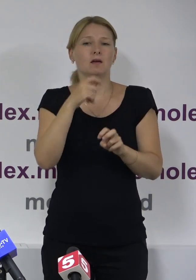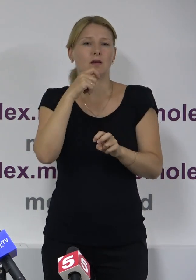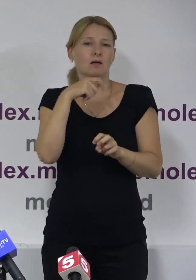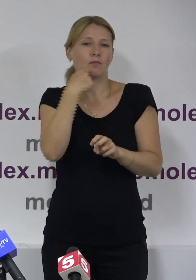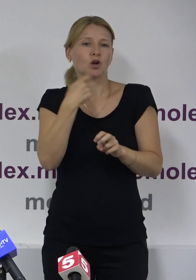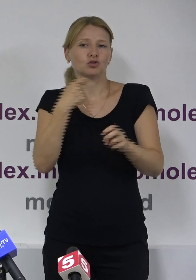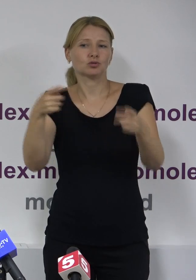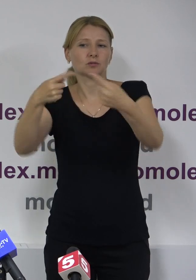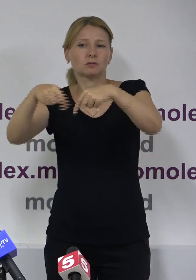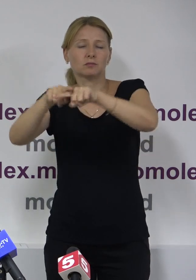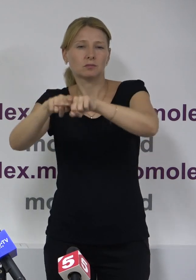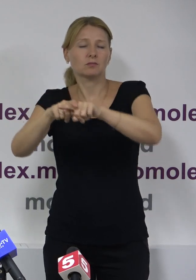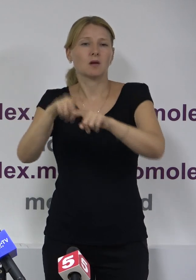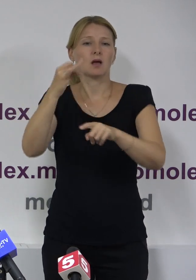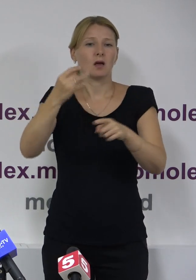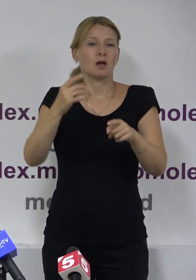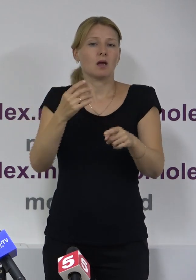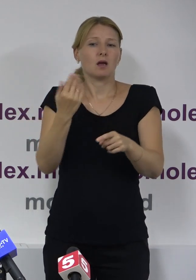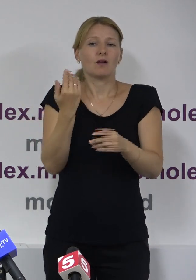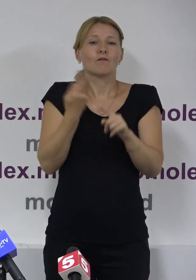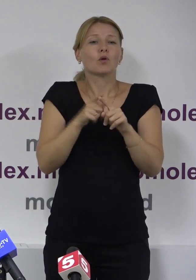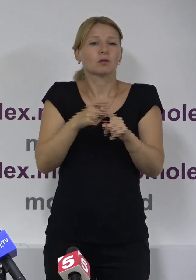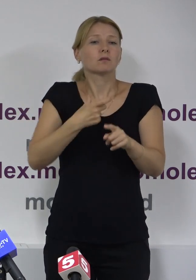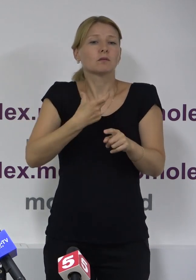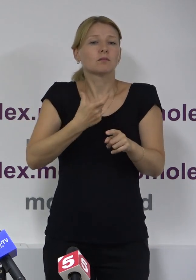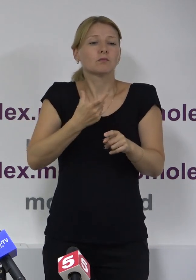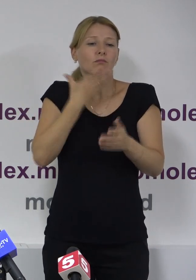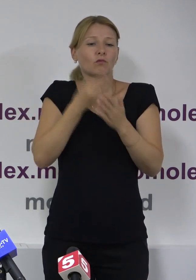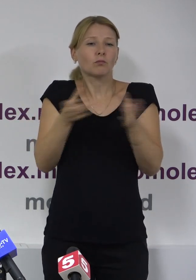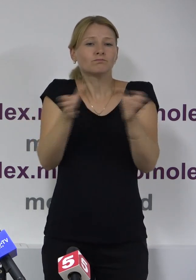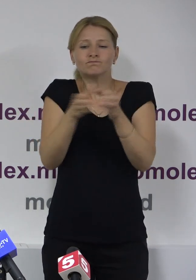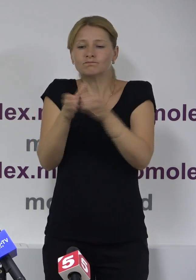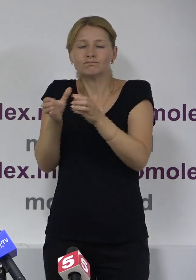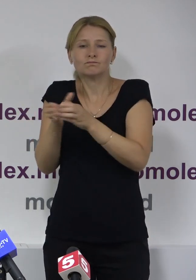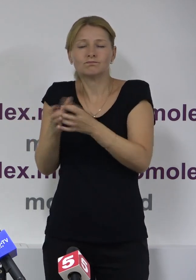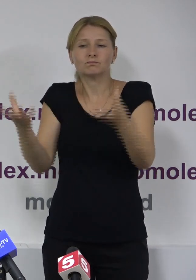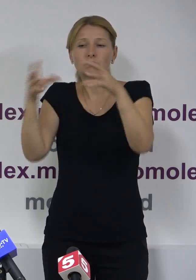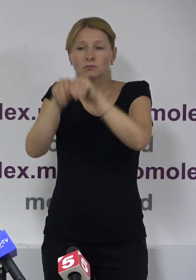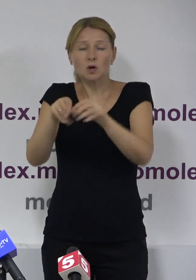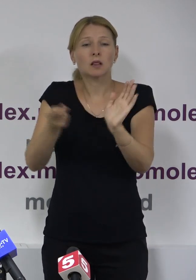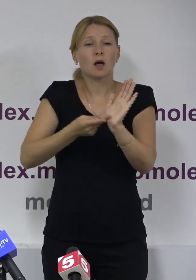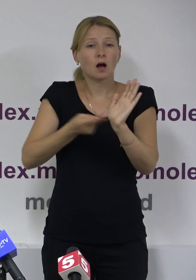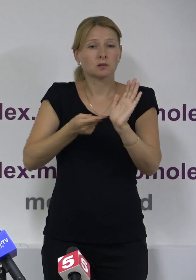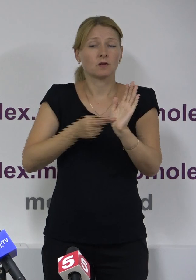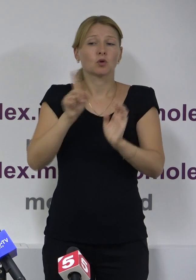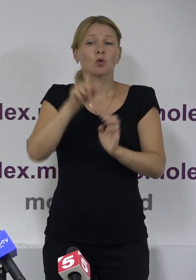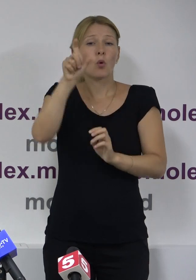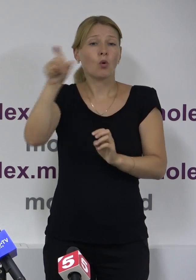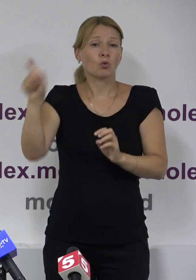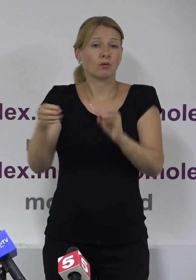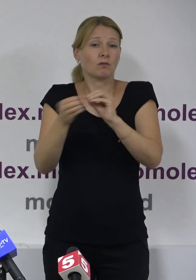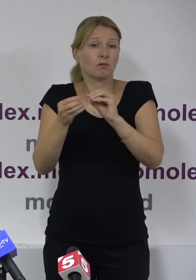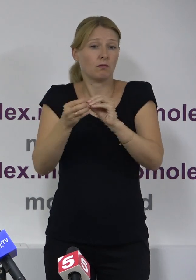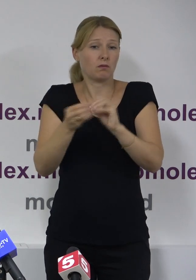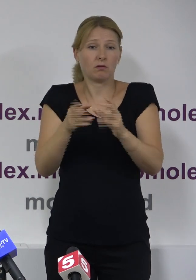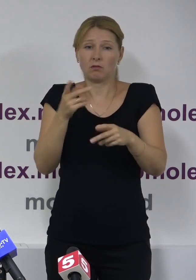partid, componența blocului, și denumirea blocului în sine. Noi în raport am arătat că ar exista